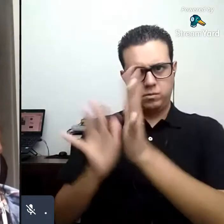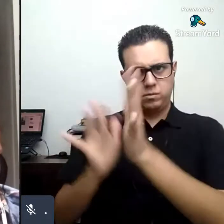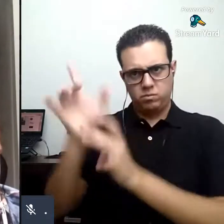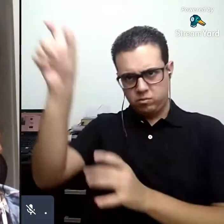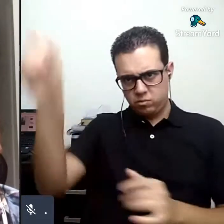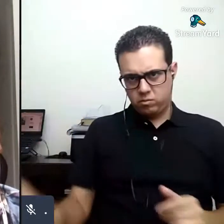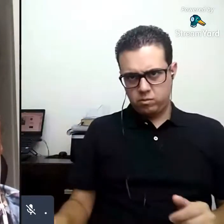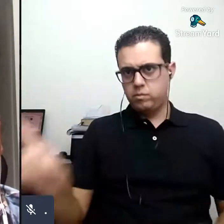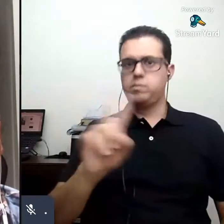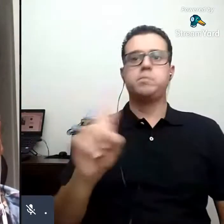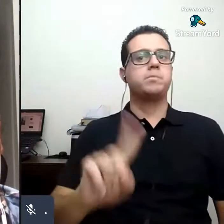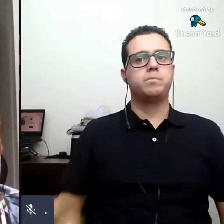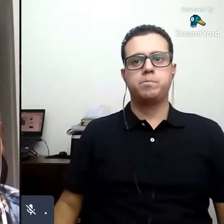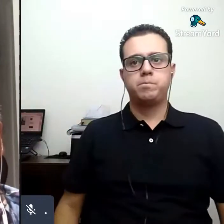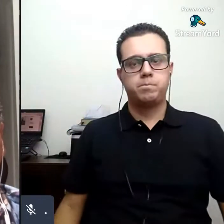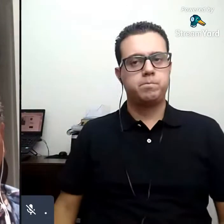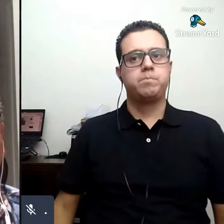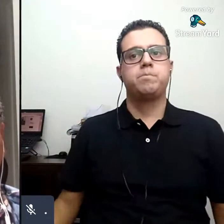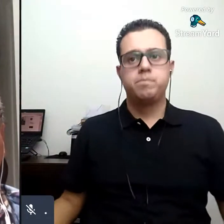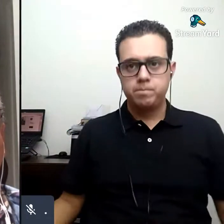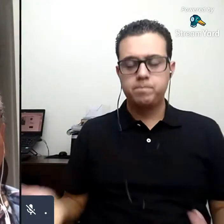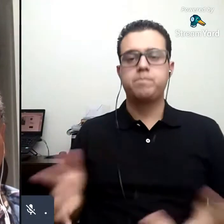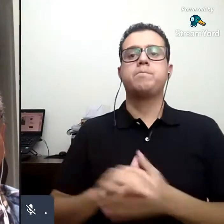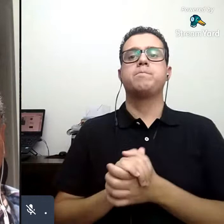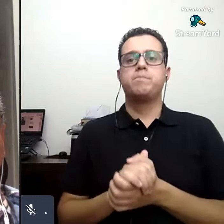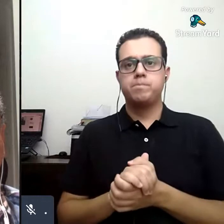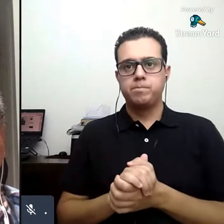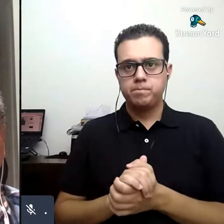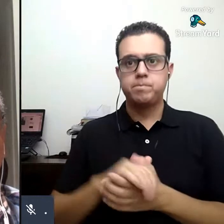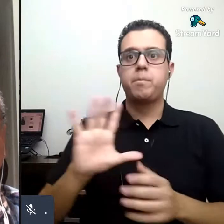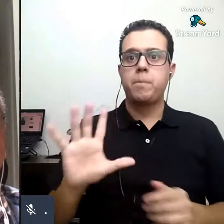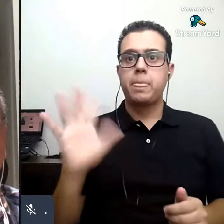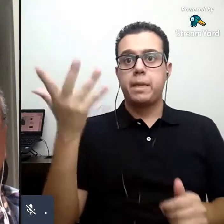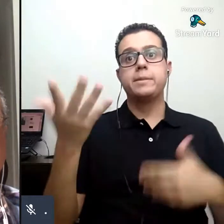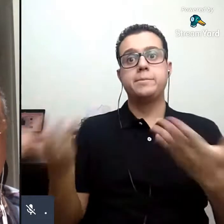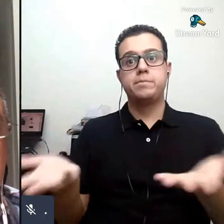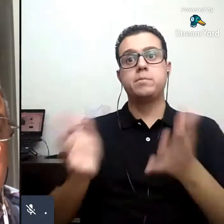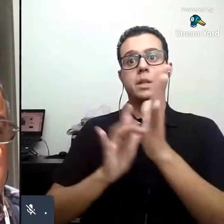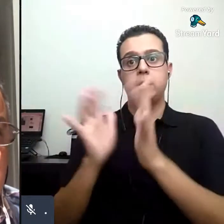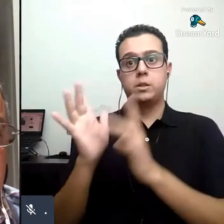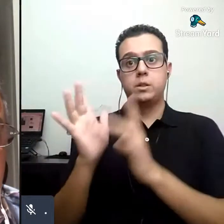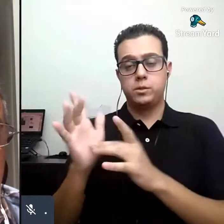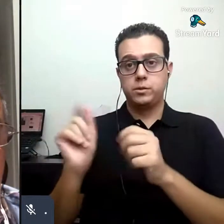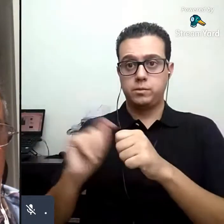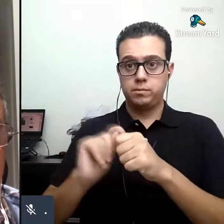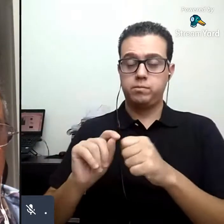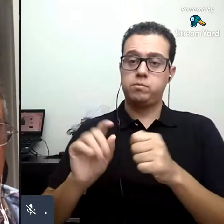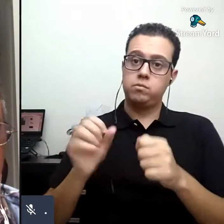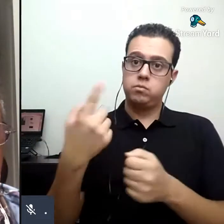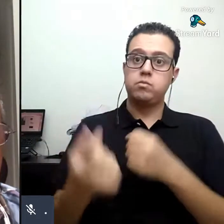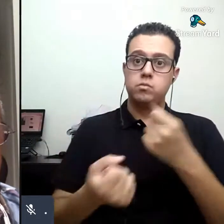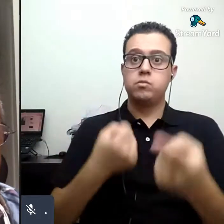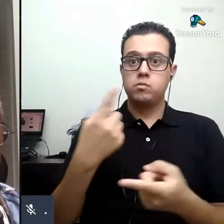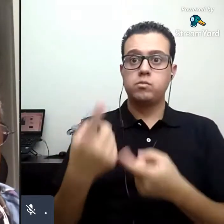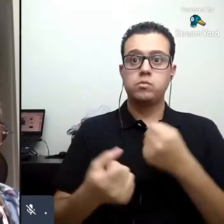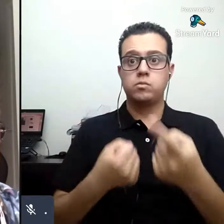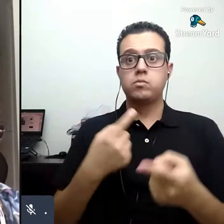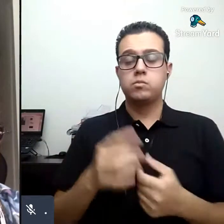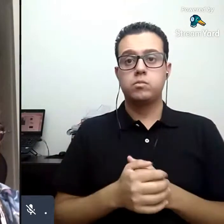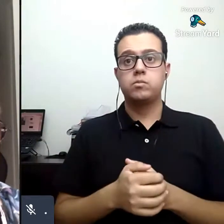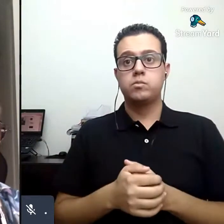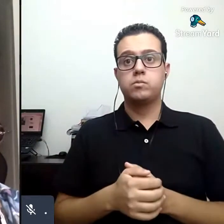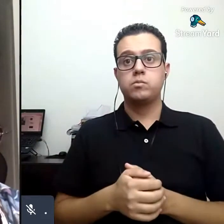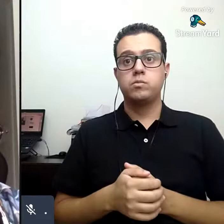Quando isso está acontecendo, Jesus vai fazer algumas correções. E aí, quando